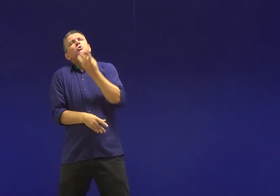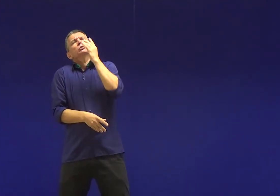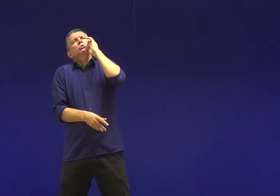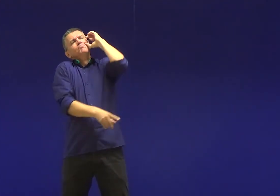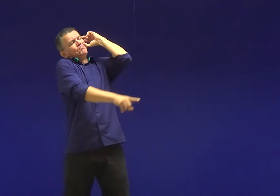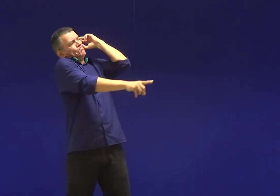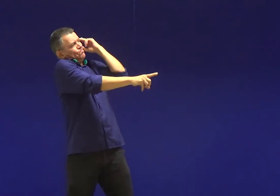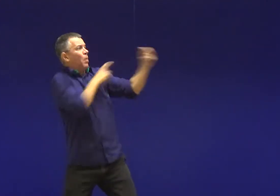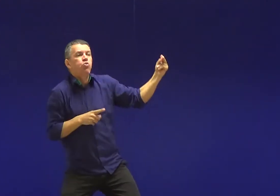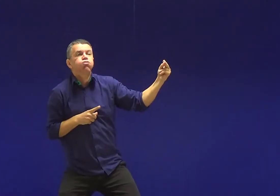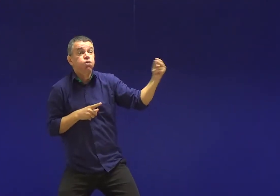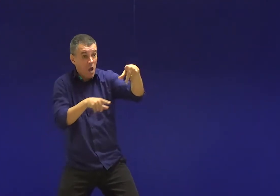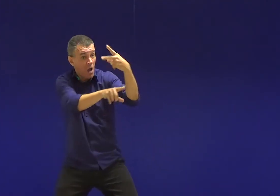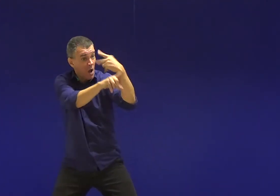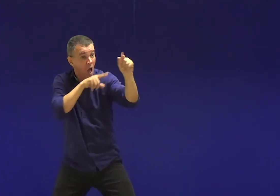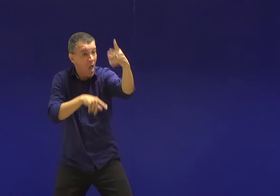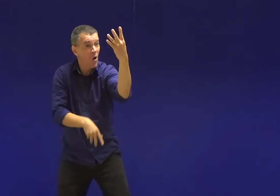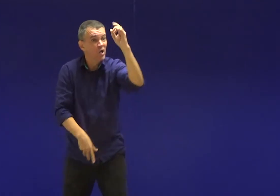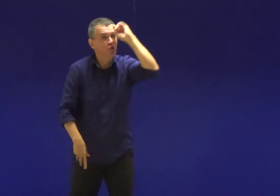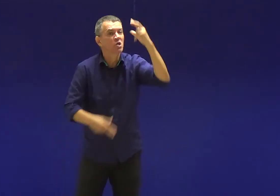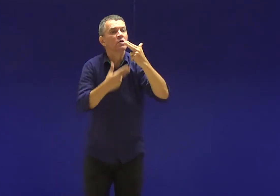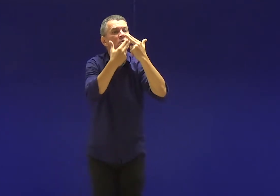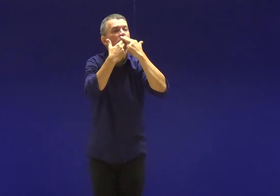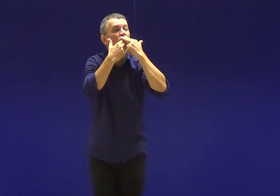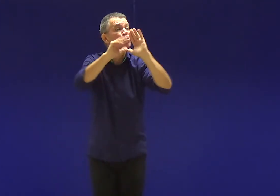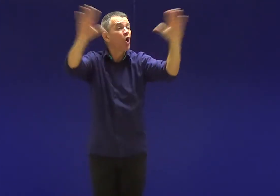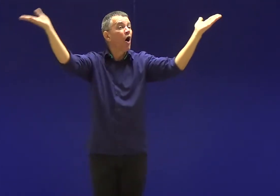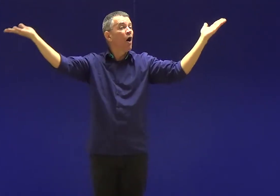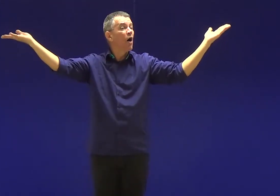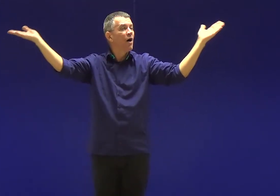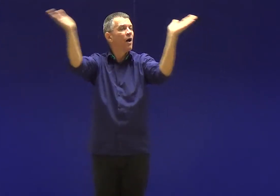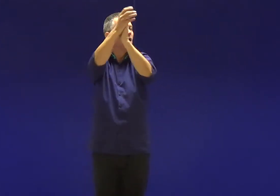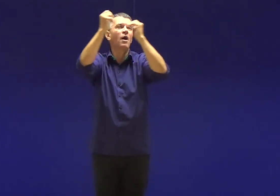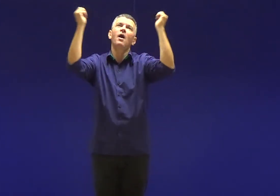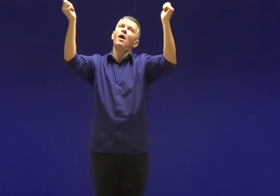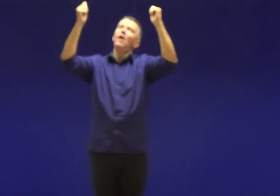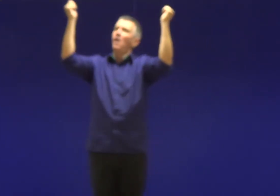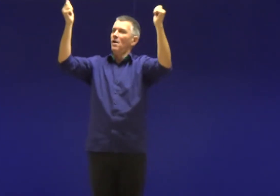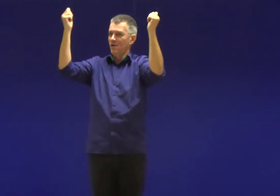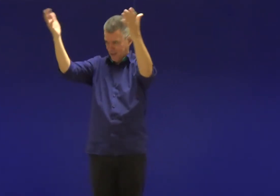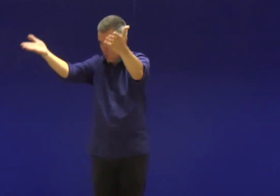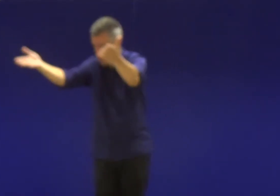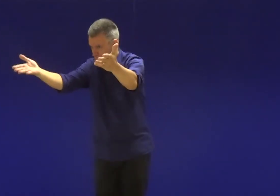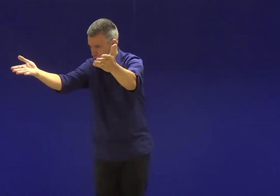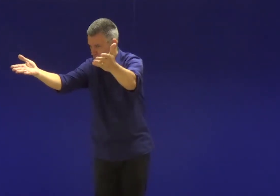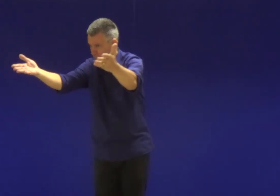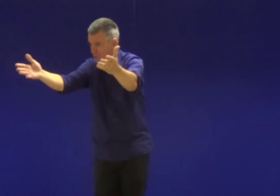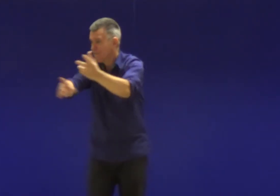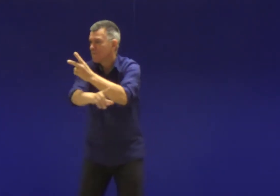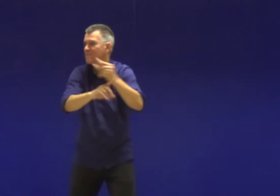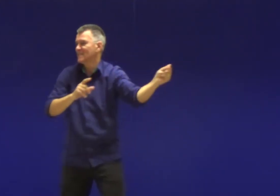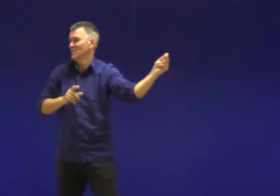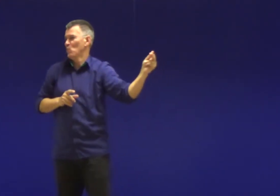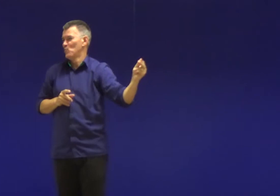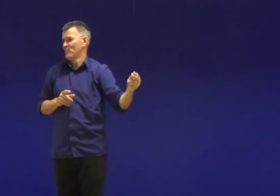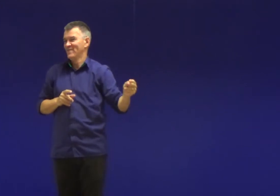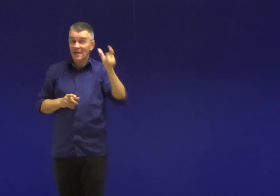né? Mas aí então, depois de 40 dias jejuando, ele venceu a tentação. Aleluia!